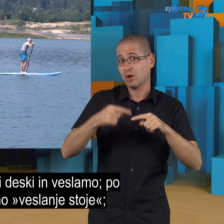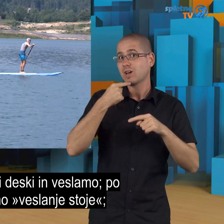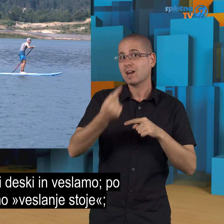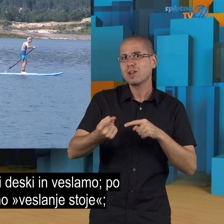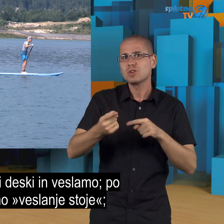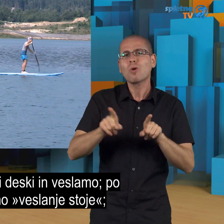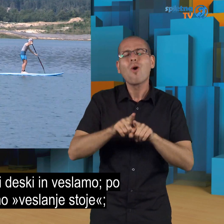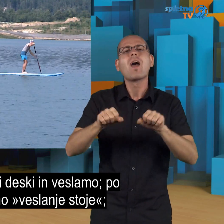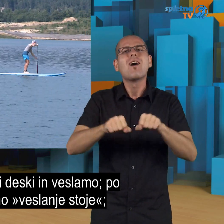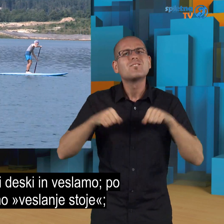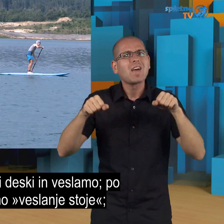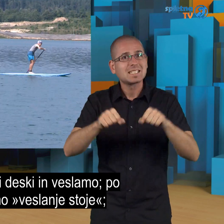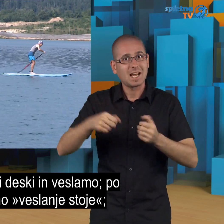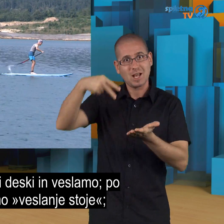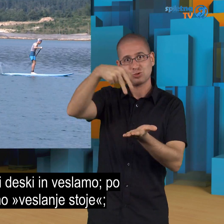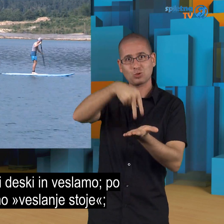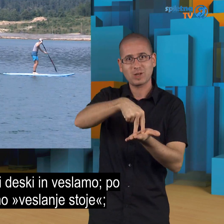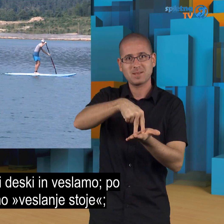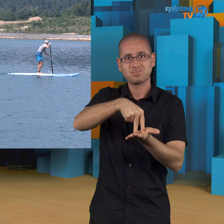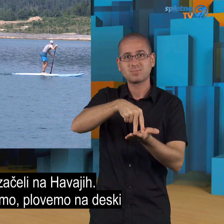S tem so začeli na Havajih.